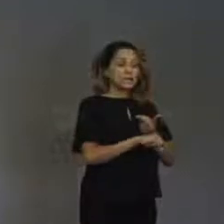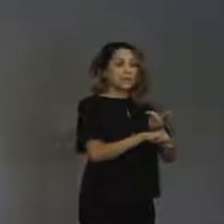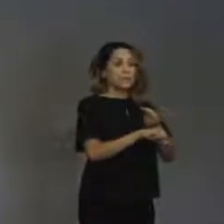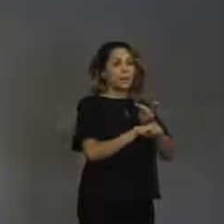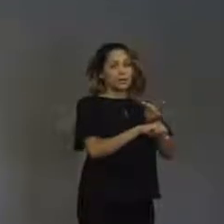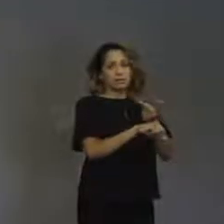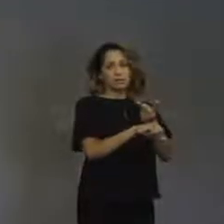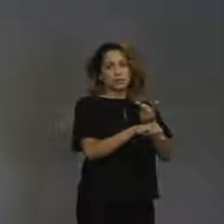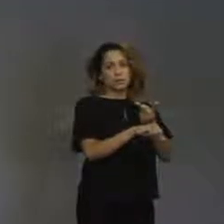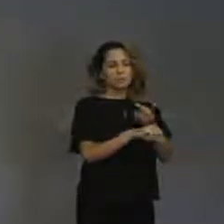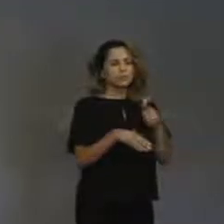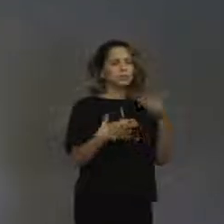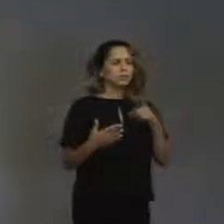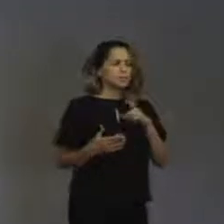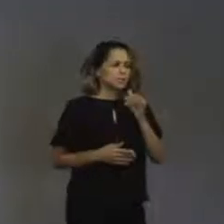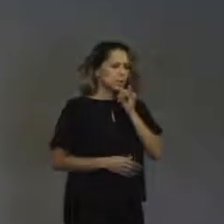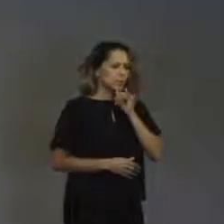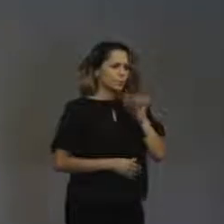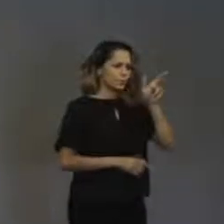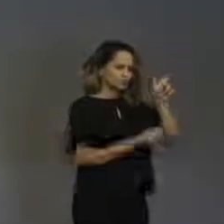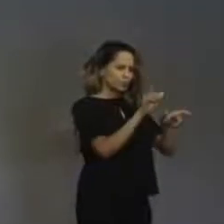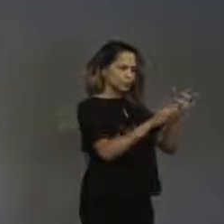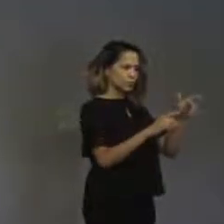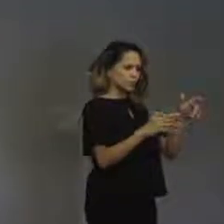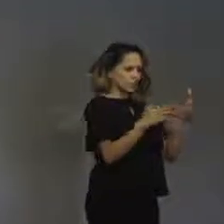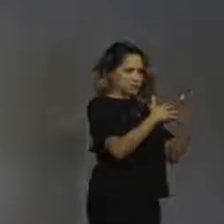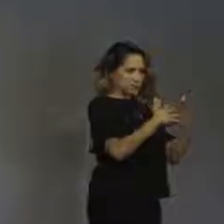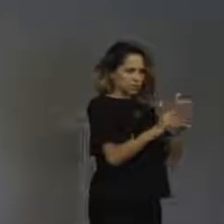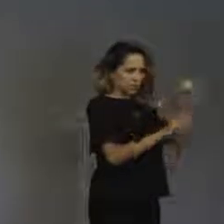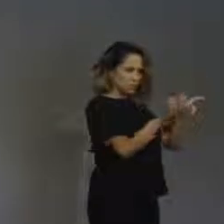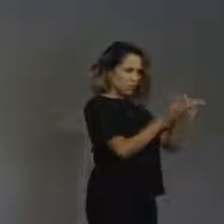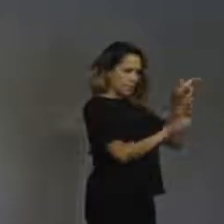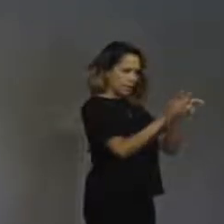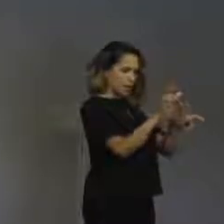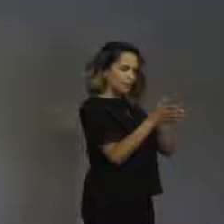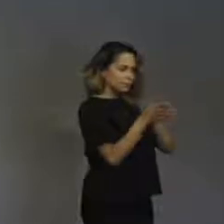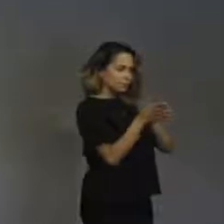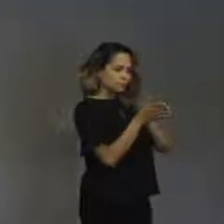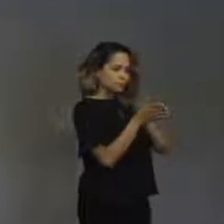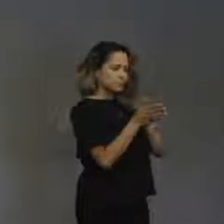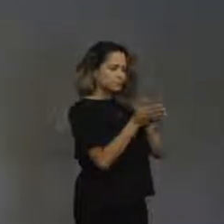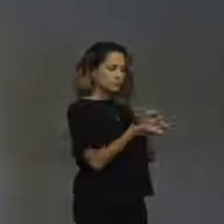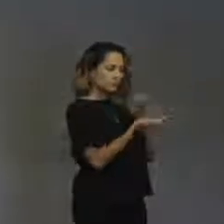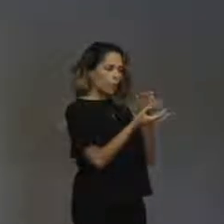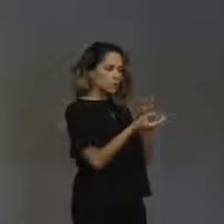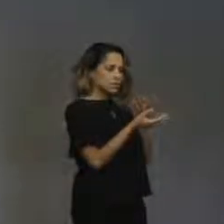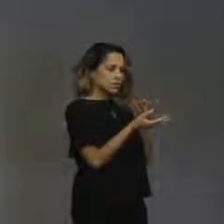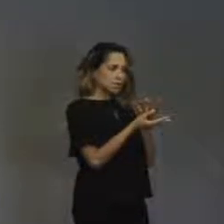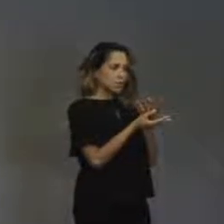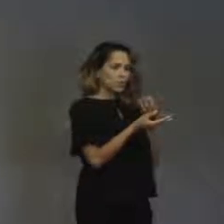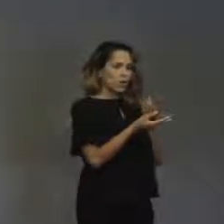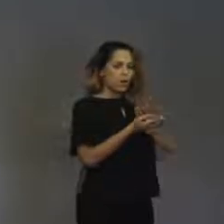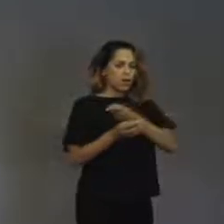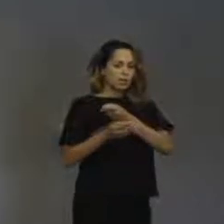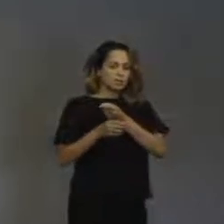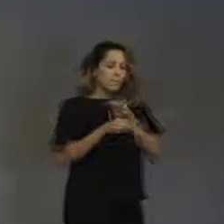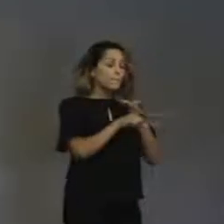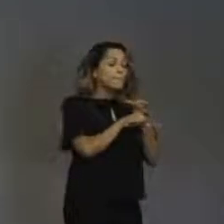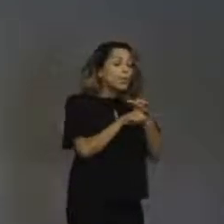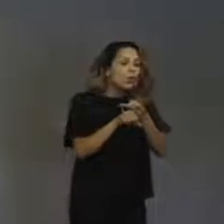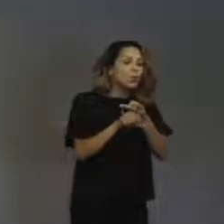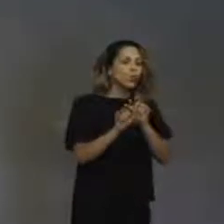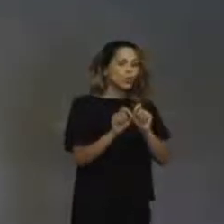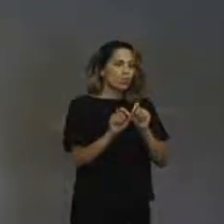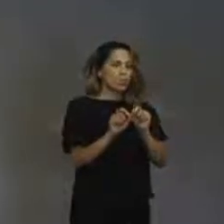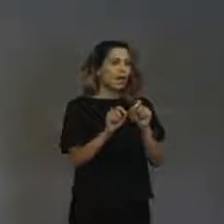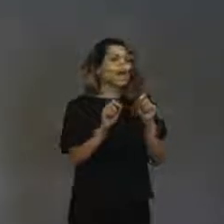que são estabelecidas entre os cidadãos e a demanda, a gente consegue focar numa solução inteligente,